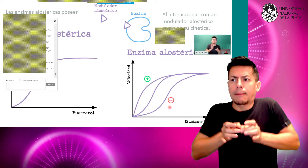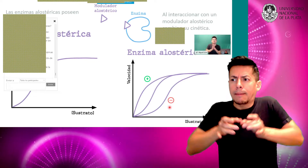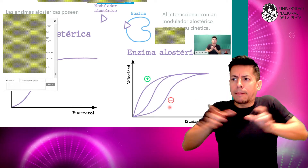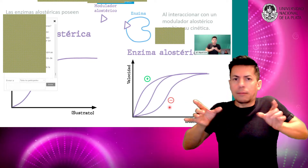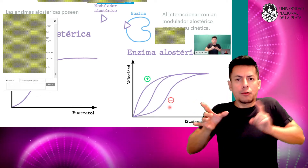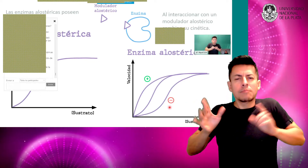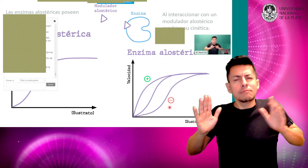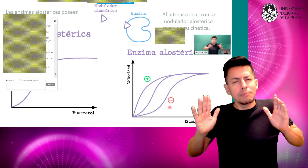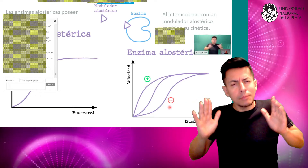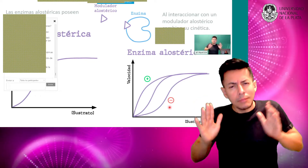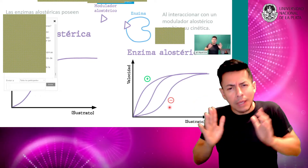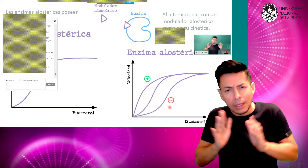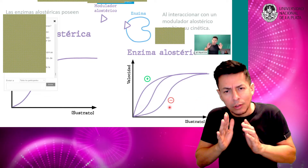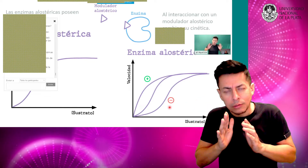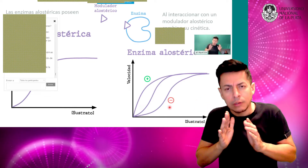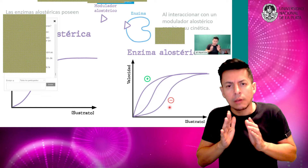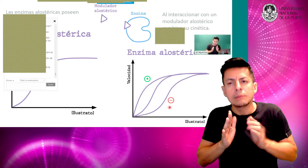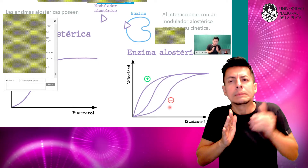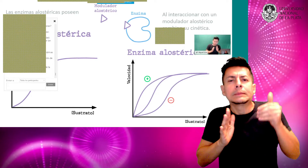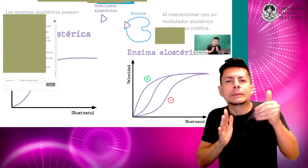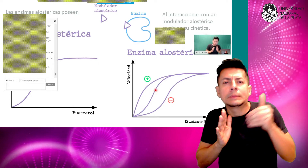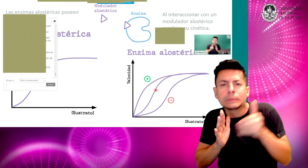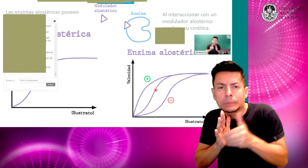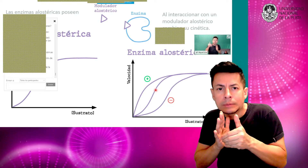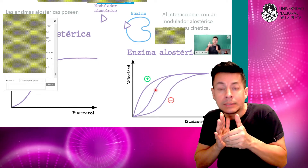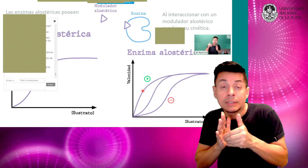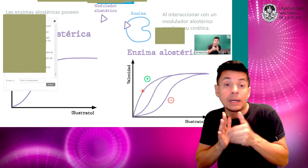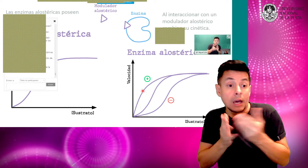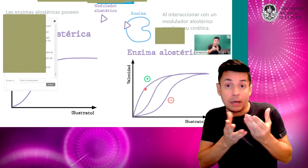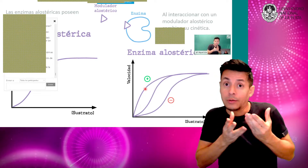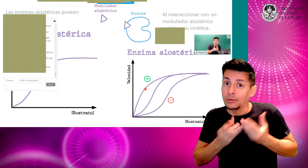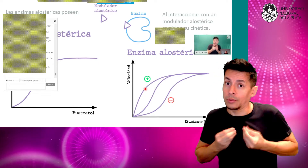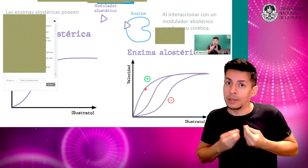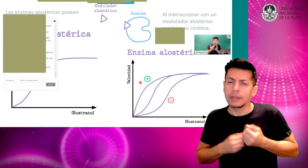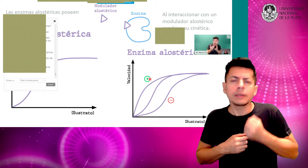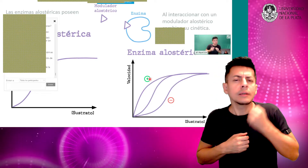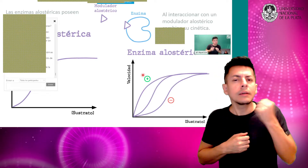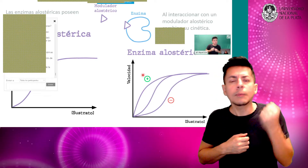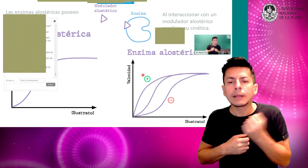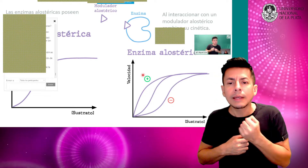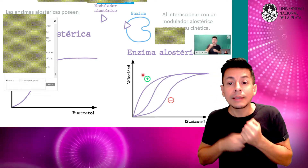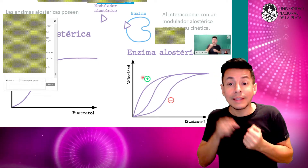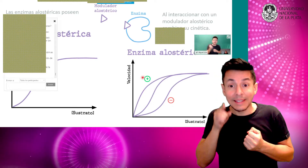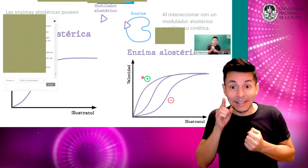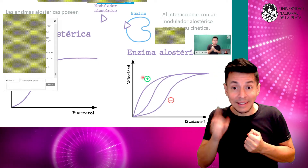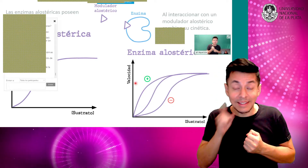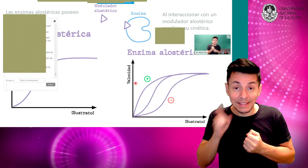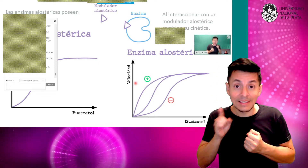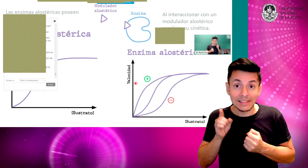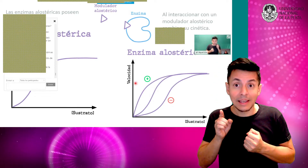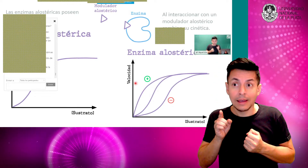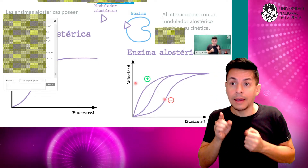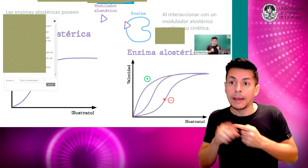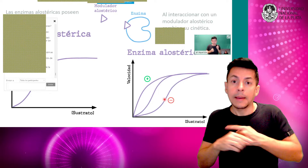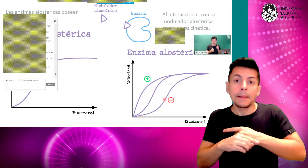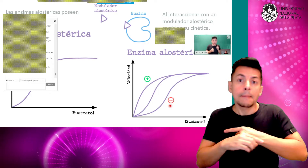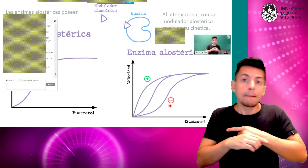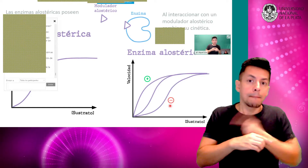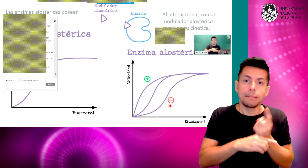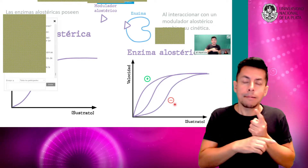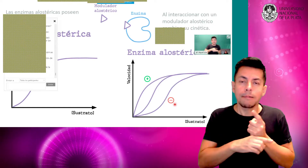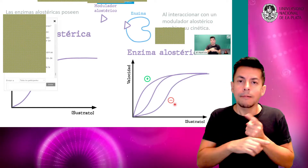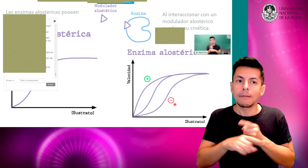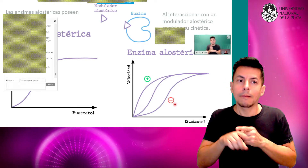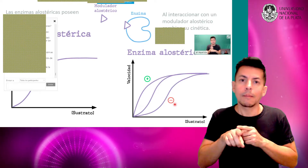infectando. Entonces es importante que entendamos que este aumento de velocidad o esta disminución